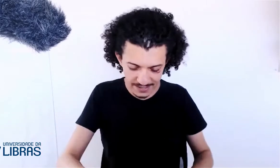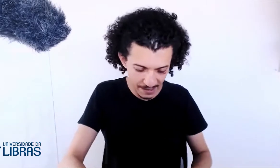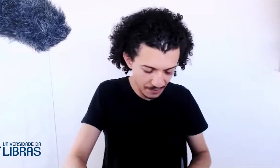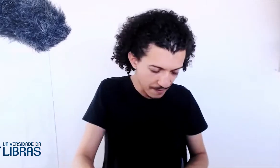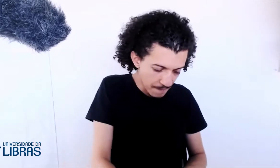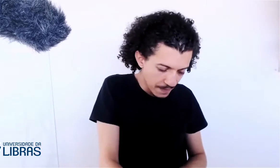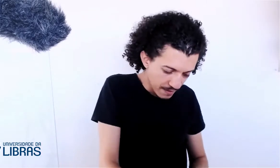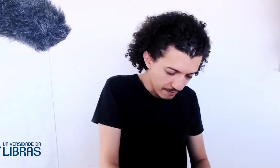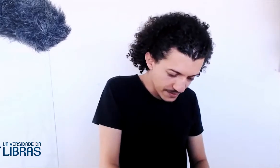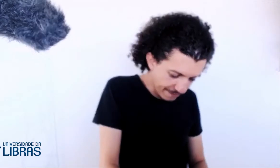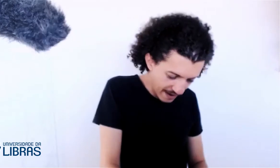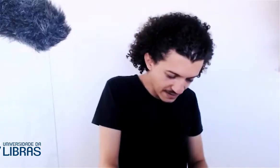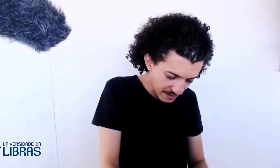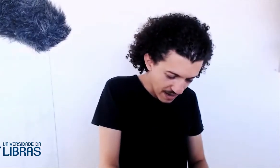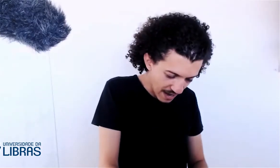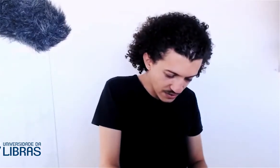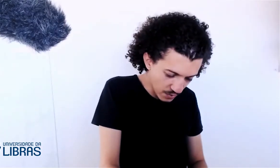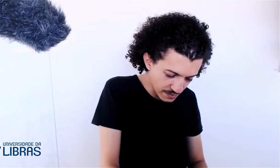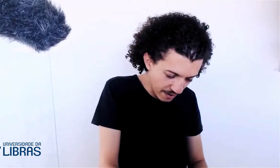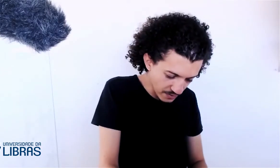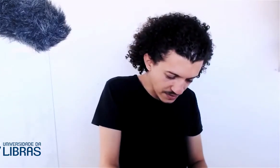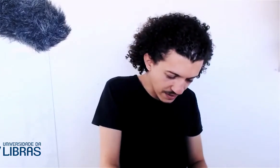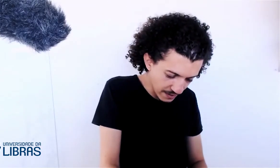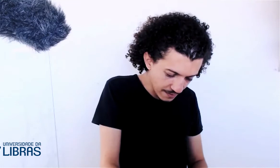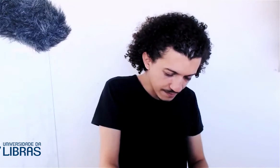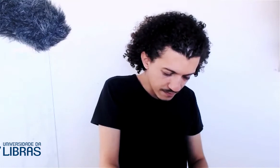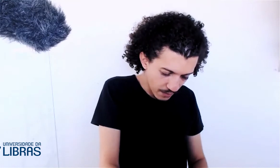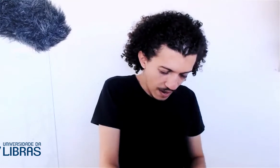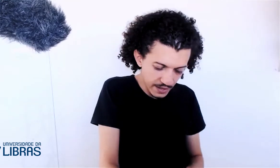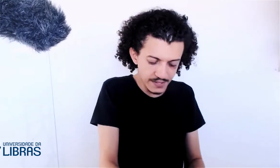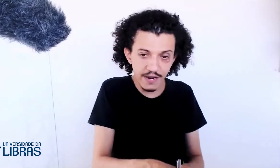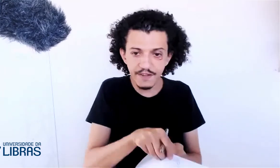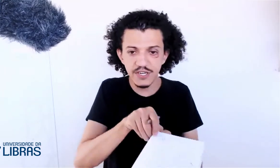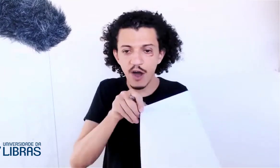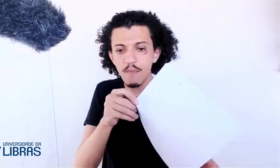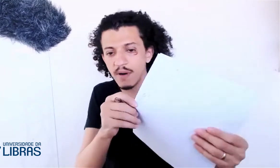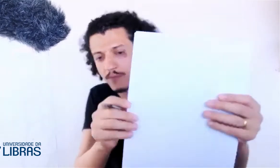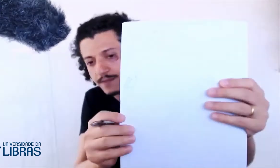exemplo, você faz as duas mãos assim. Então, aqui eu escrevi já uma mão.